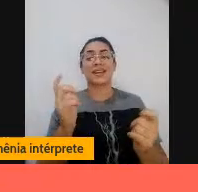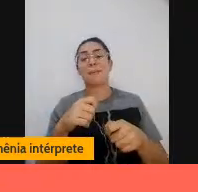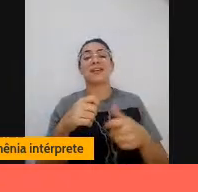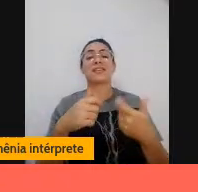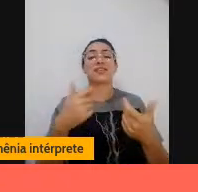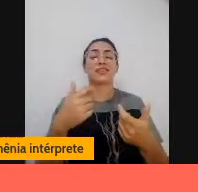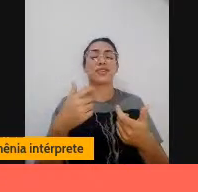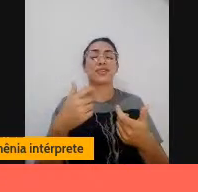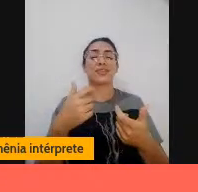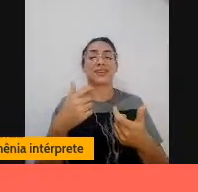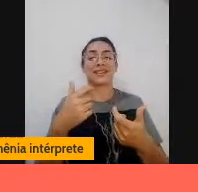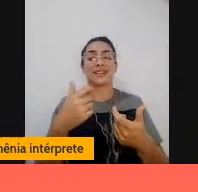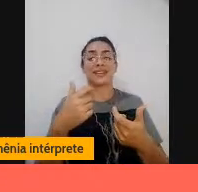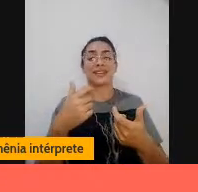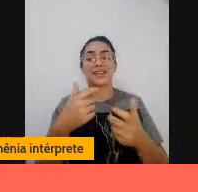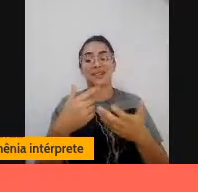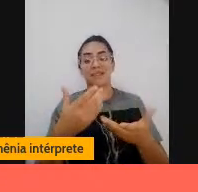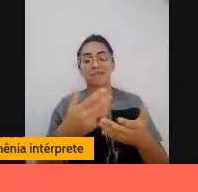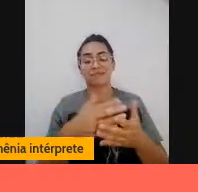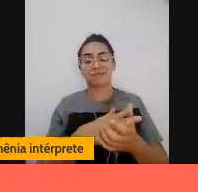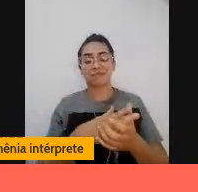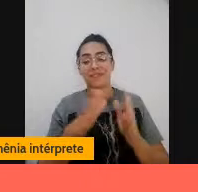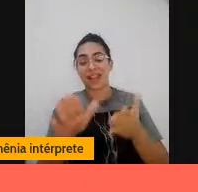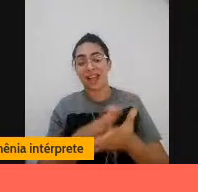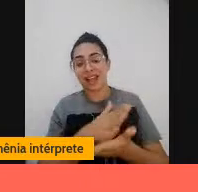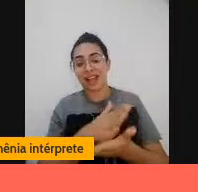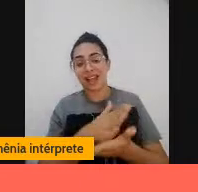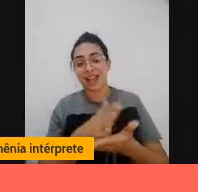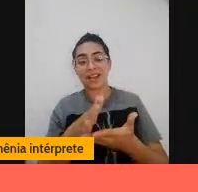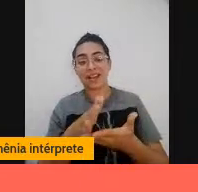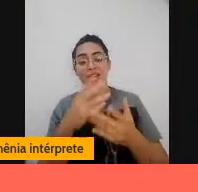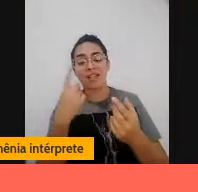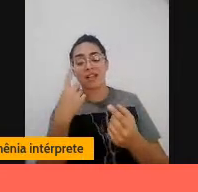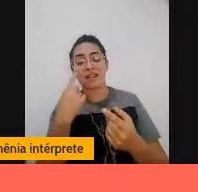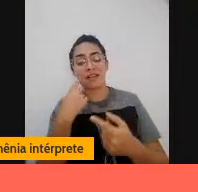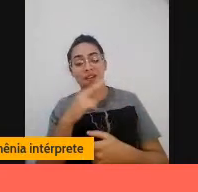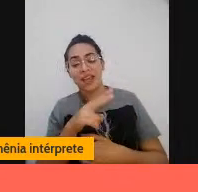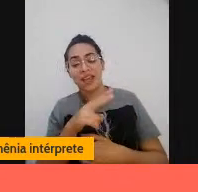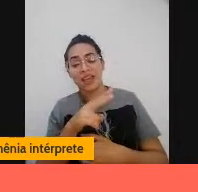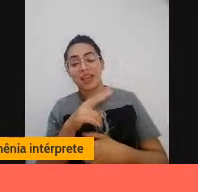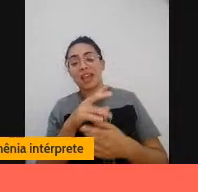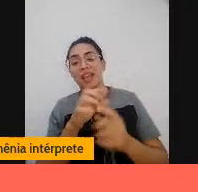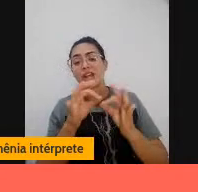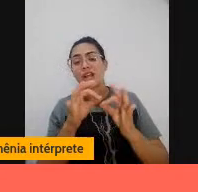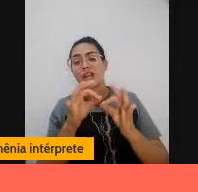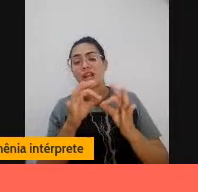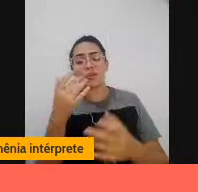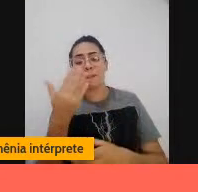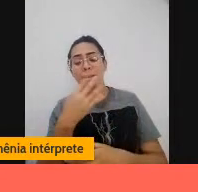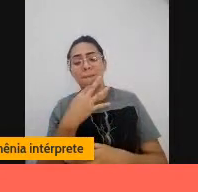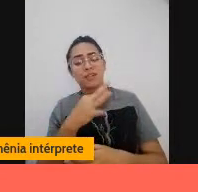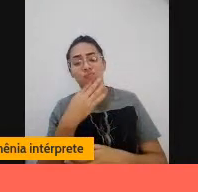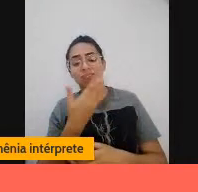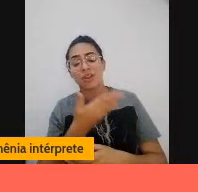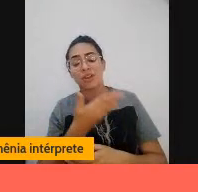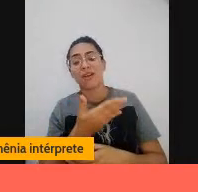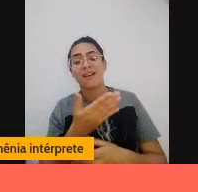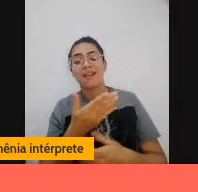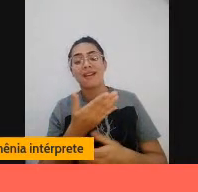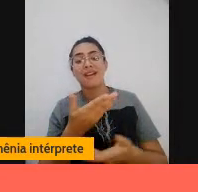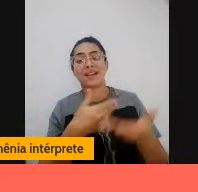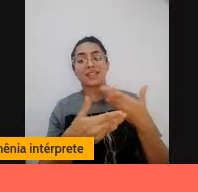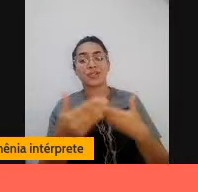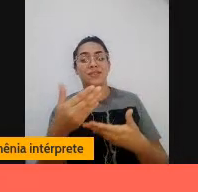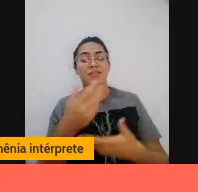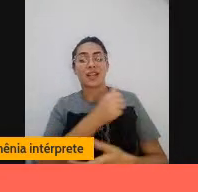vezes a gente passa pelos corredores, sabe o nome dos colegas, mas muitas vezes não sabe o que eles vêm desenvolvendo com os alunos. Então,